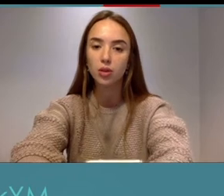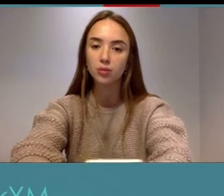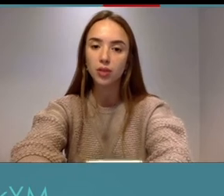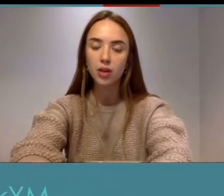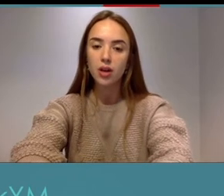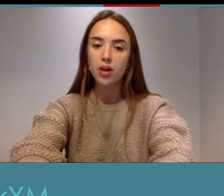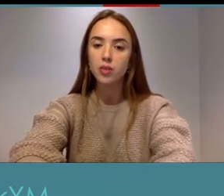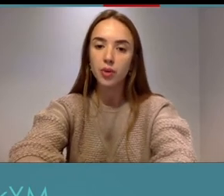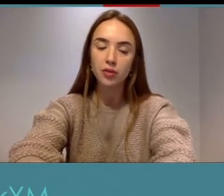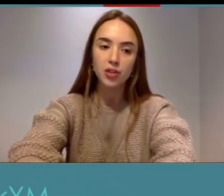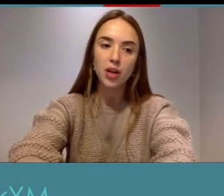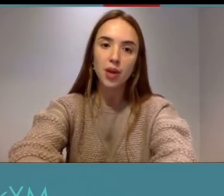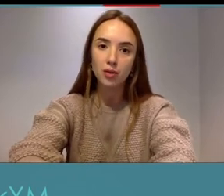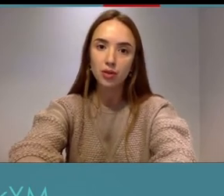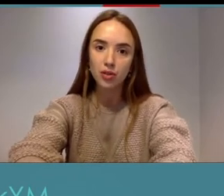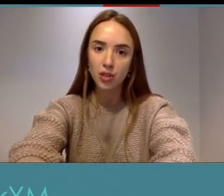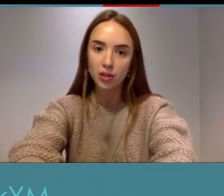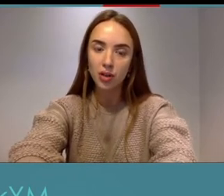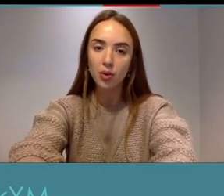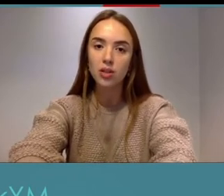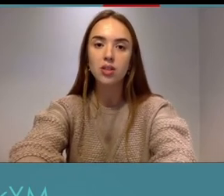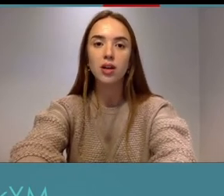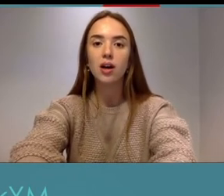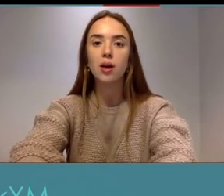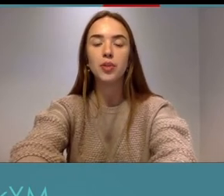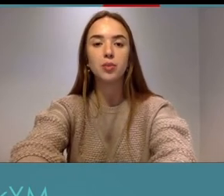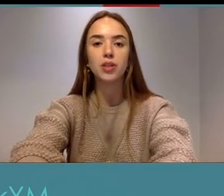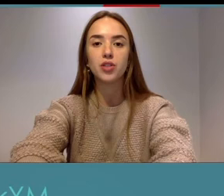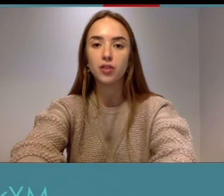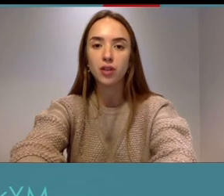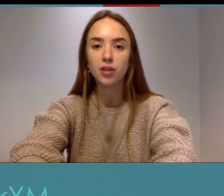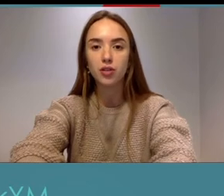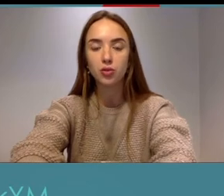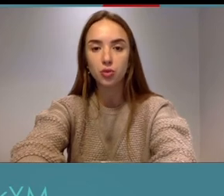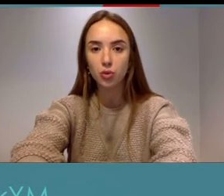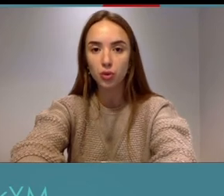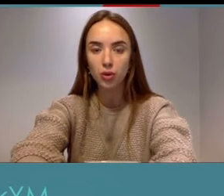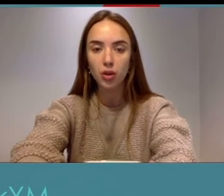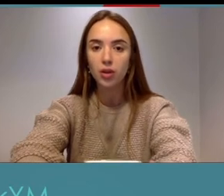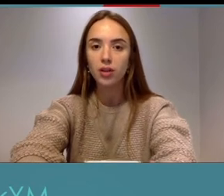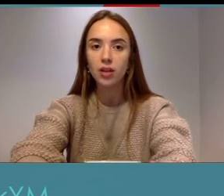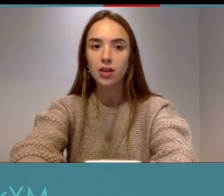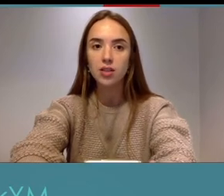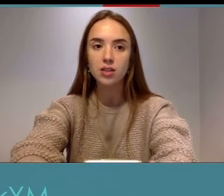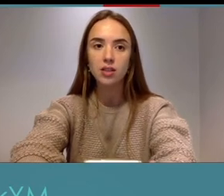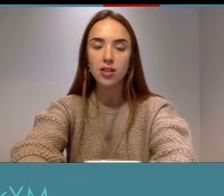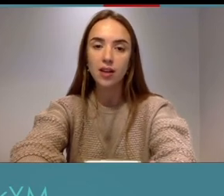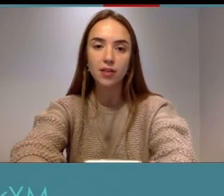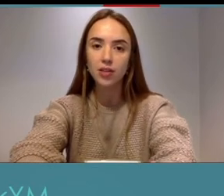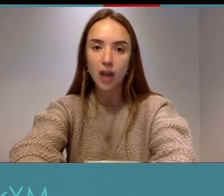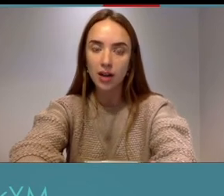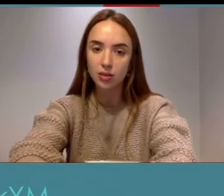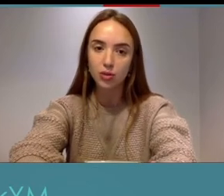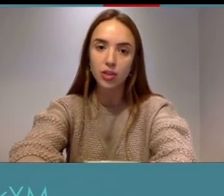inclusão. Esse primeiro vídeo ele é bem curtinho e ele mostra a perspectiva de um surdo e nas